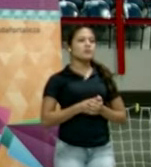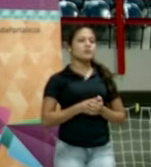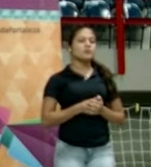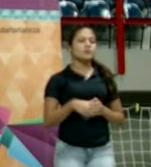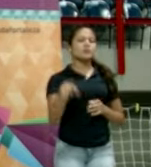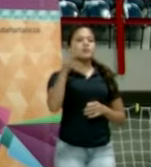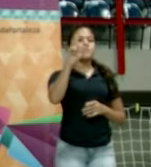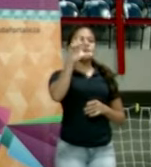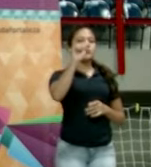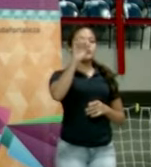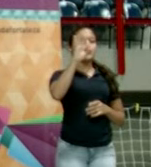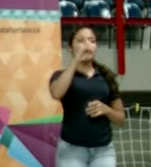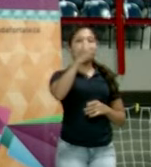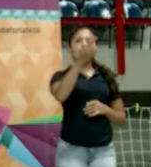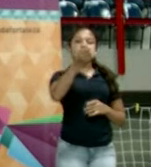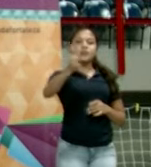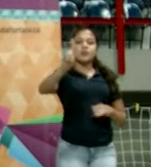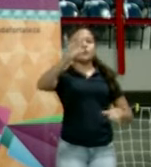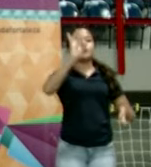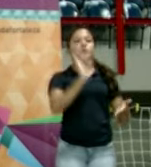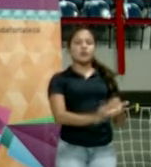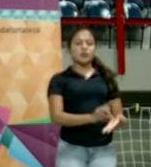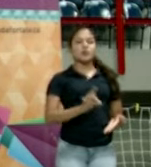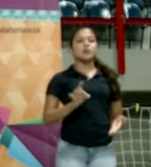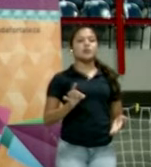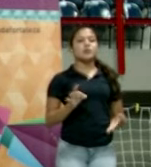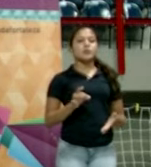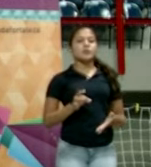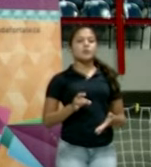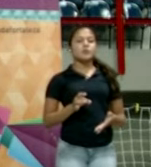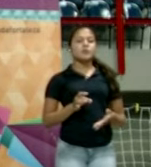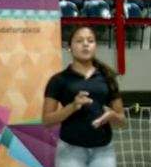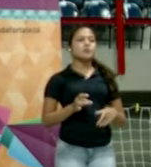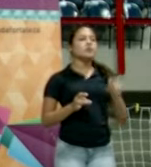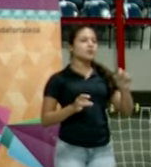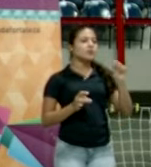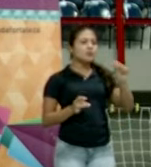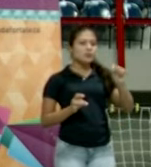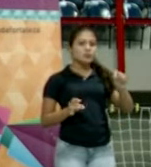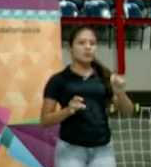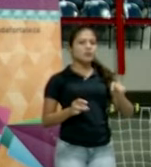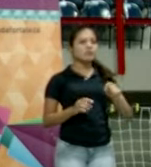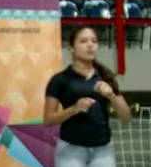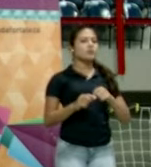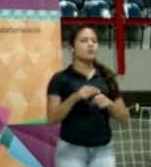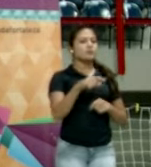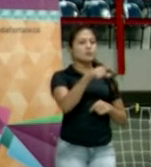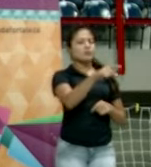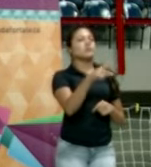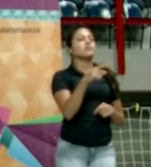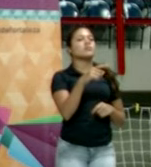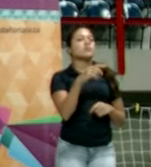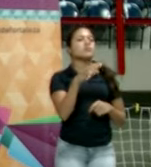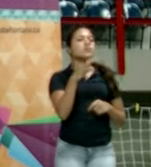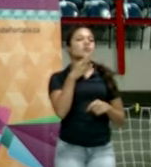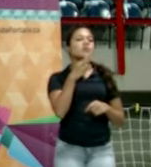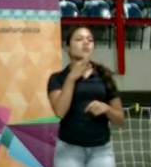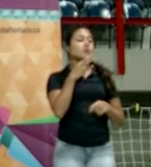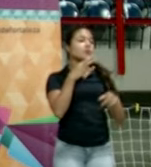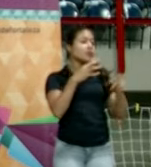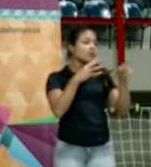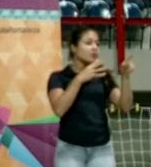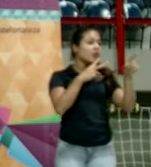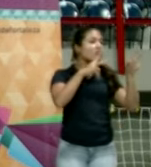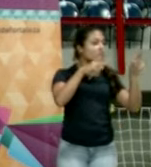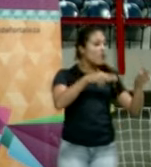Para Platão, o que havia de verdadeiro em Parmênides era que o objeto de conhecimento é um objeto de